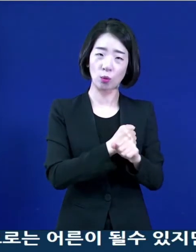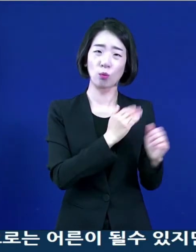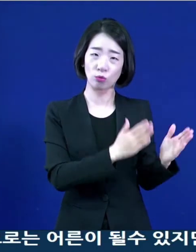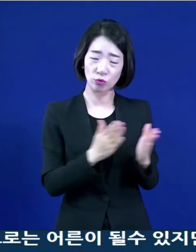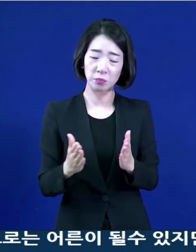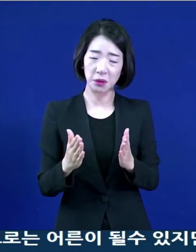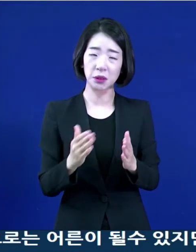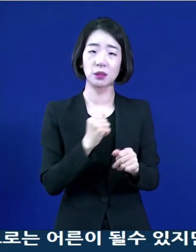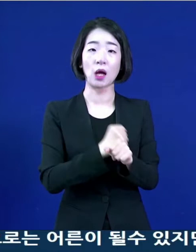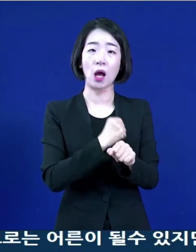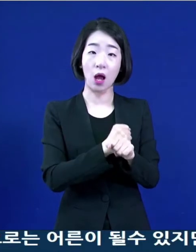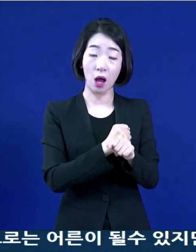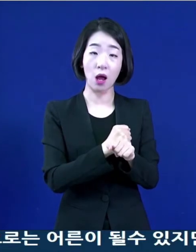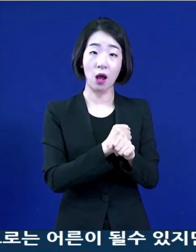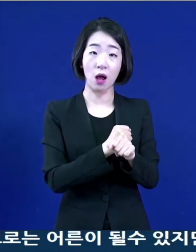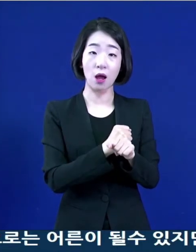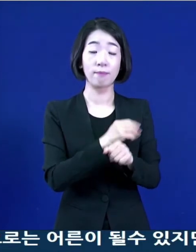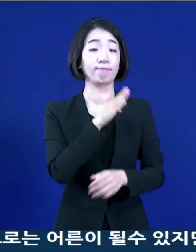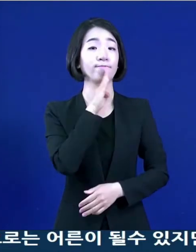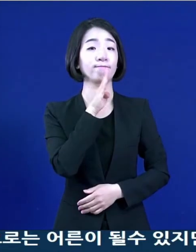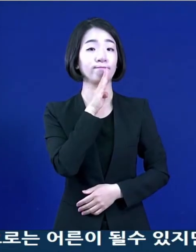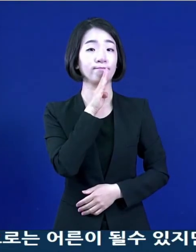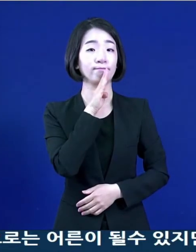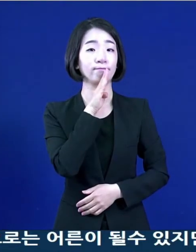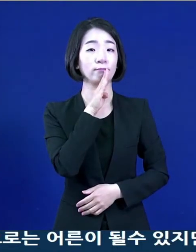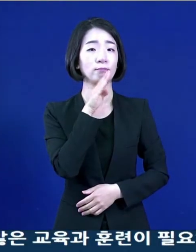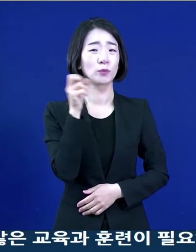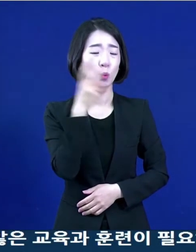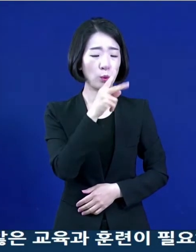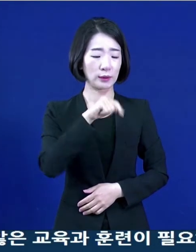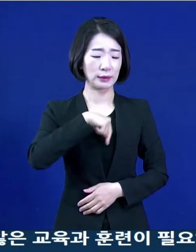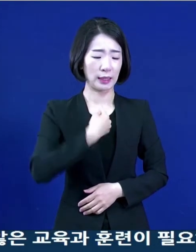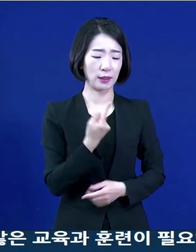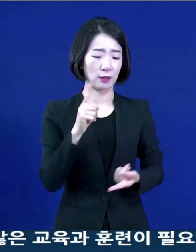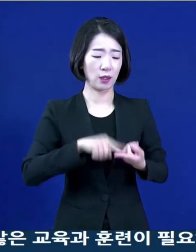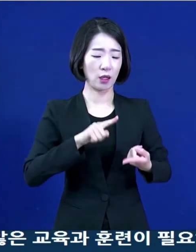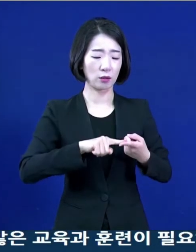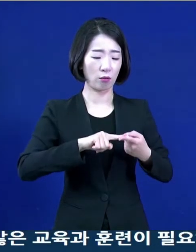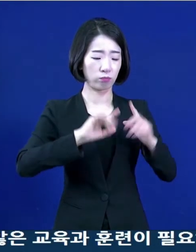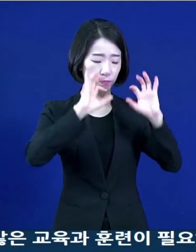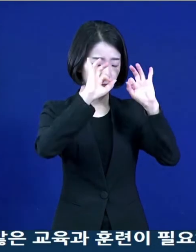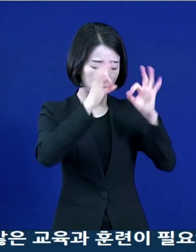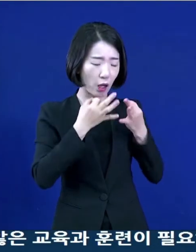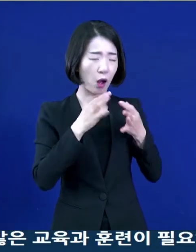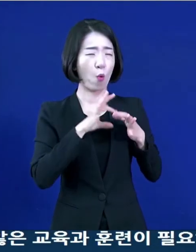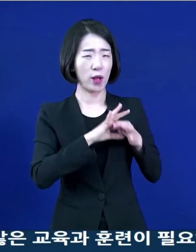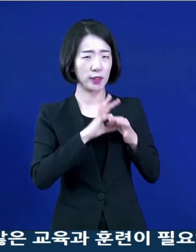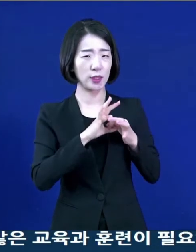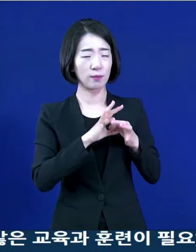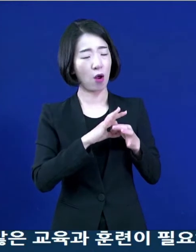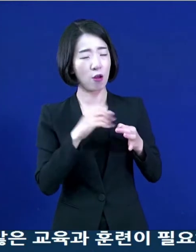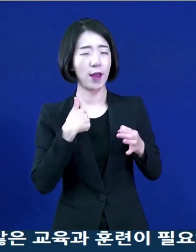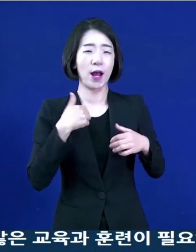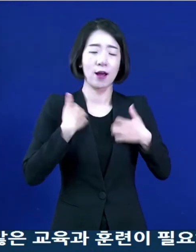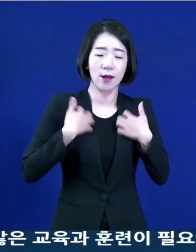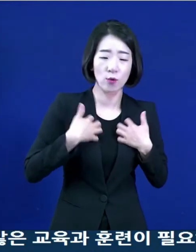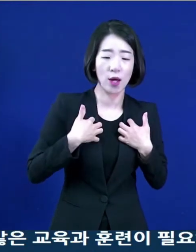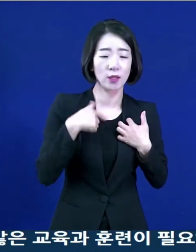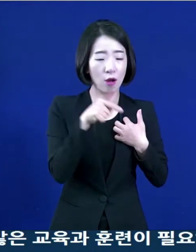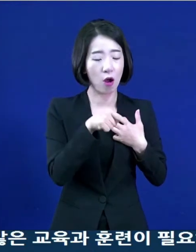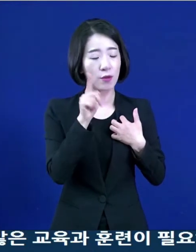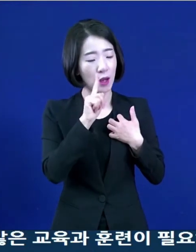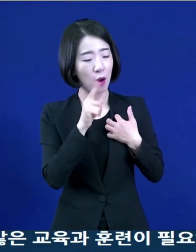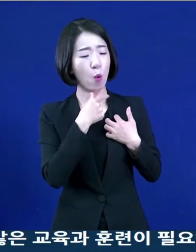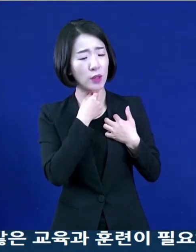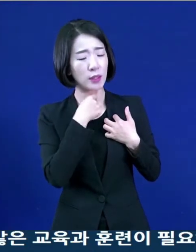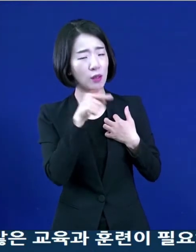되는 젊었을 때에는 자기의 관심이 참 중요합니다. 재미, 흥미 이런 것들이 인생의 중요한 문제이죠. 그런데 장년이